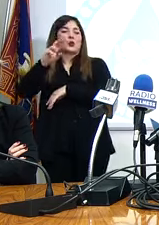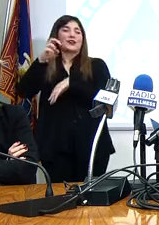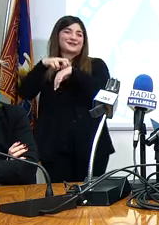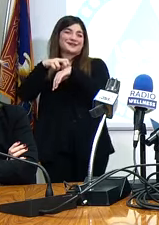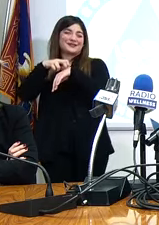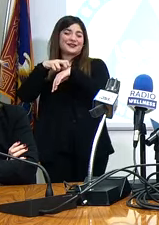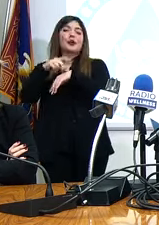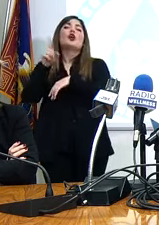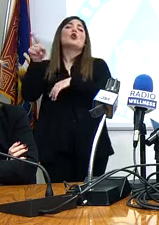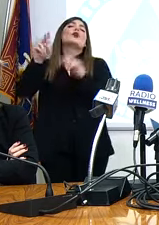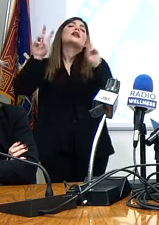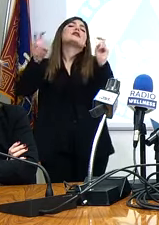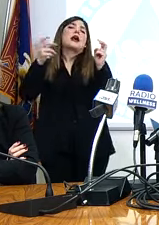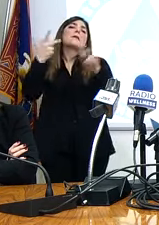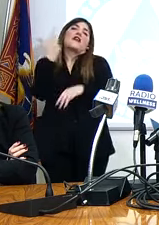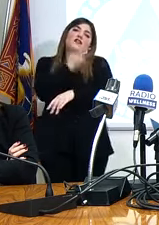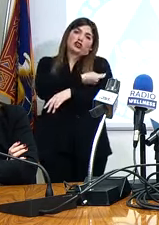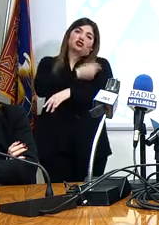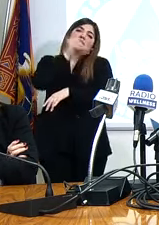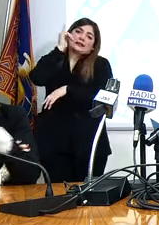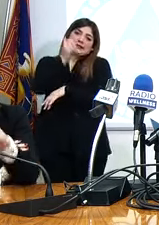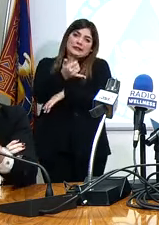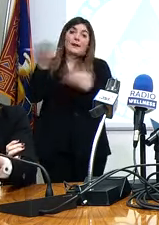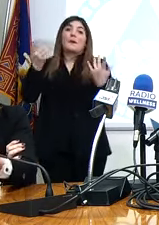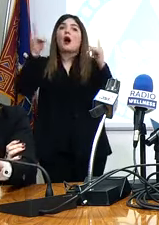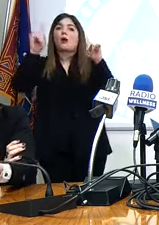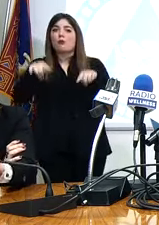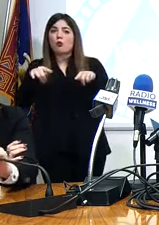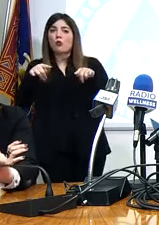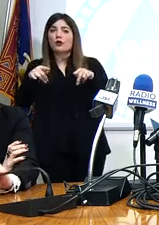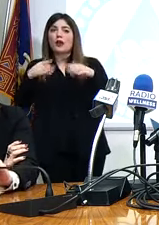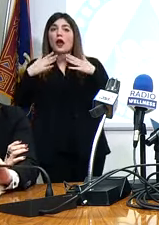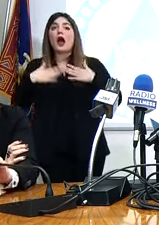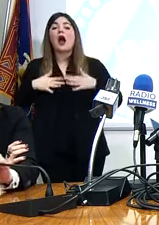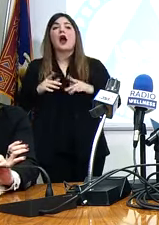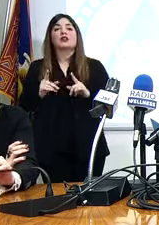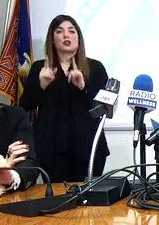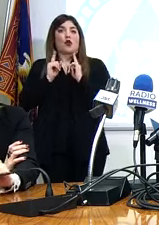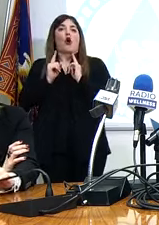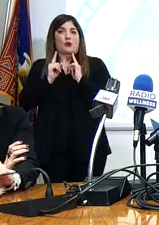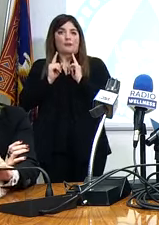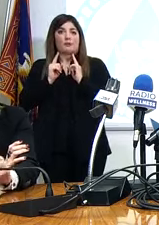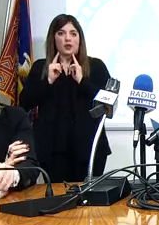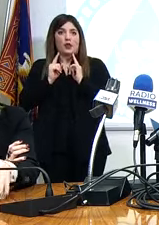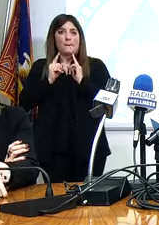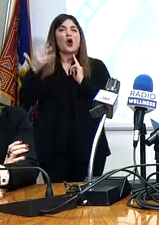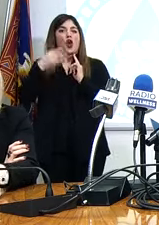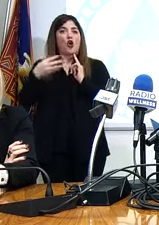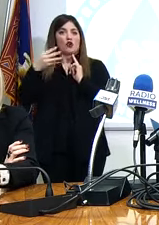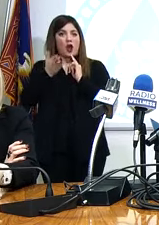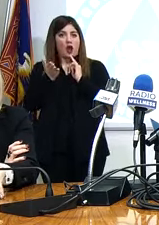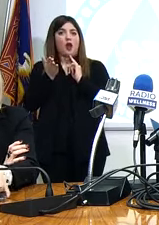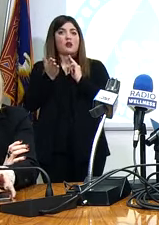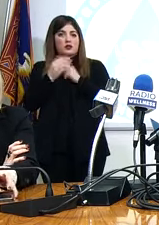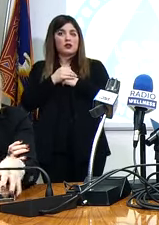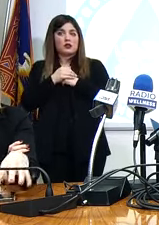anche della vera frontiera, lasciatemelo dire, degli anticorpi monoclonali, perché questa è la vera